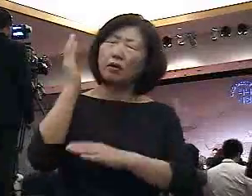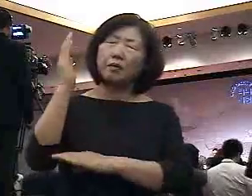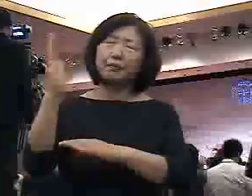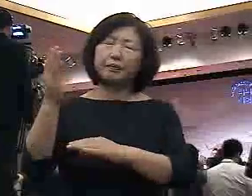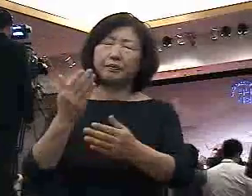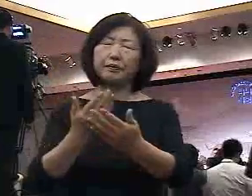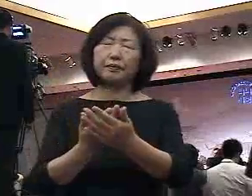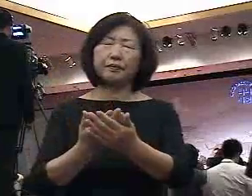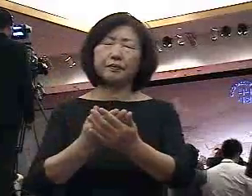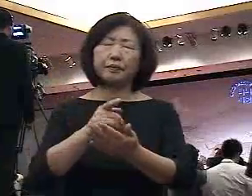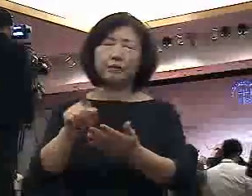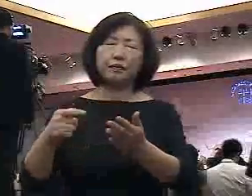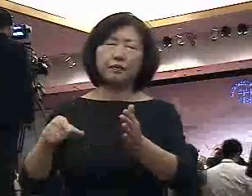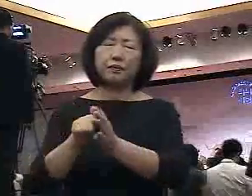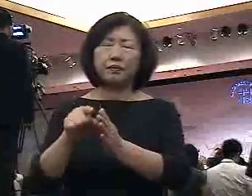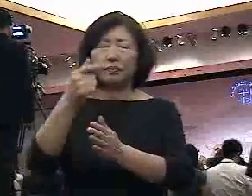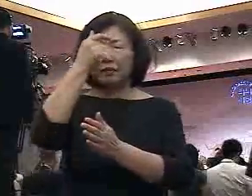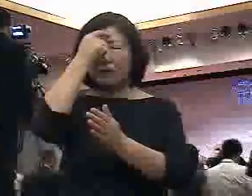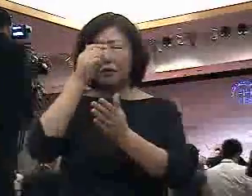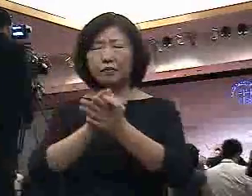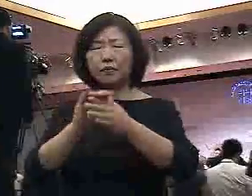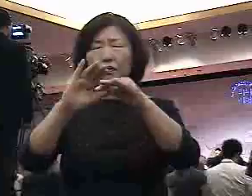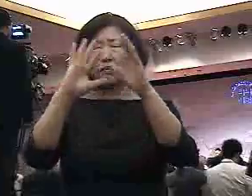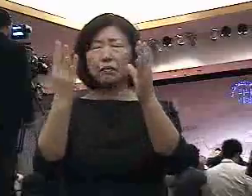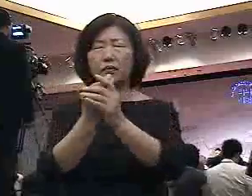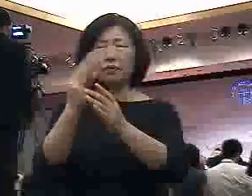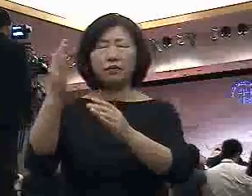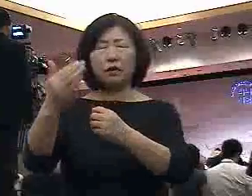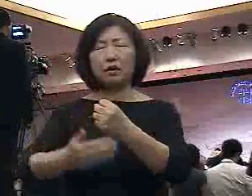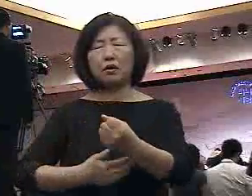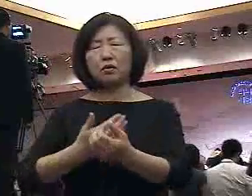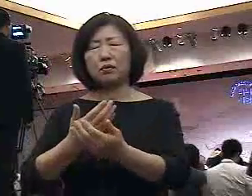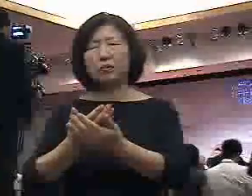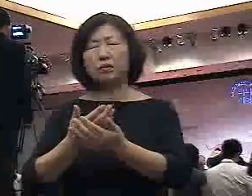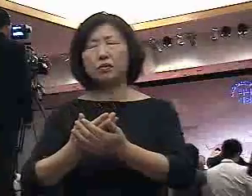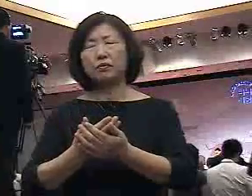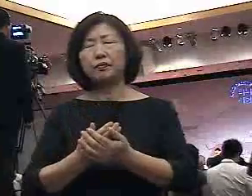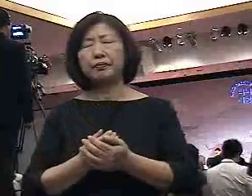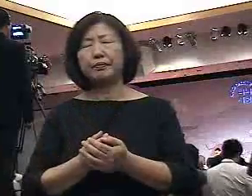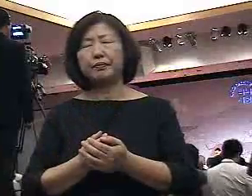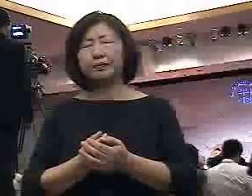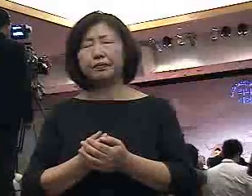하옵소서. 이를 위해 기도하는 우리 모두 되게 하여 주옵소서.